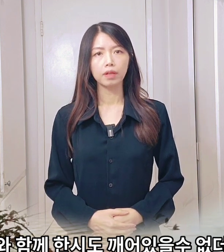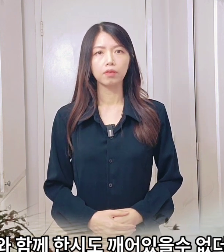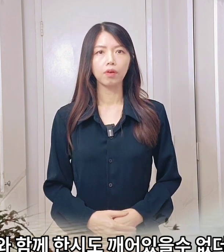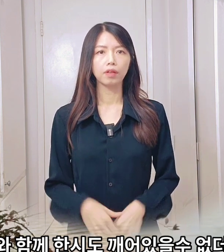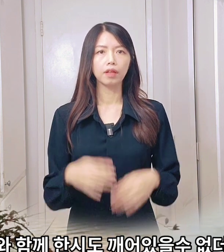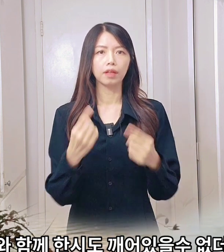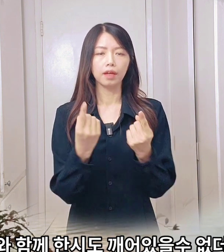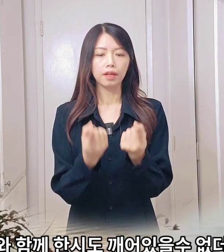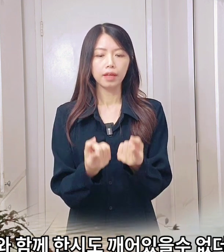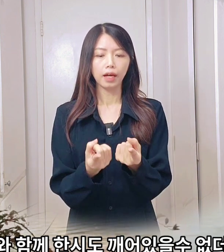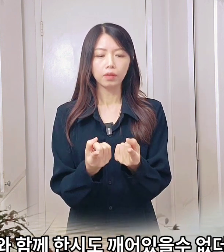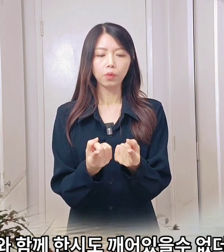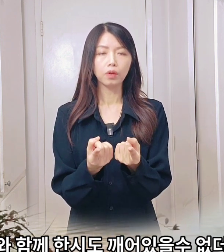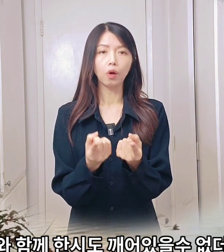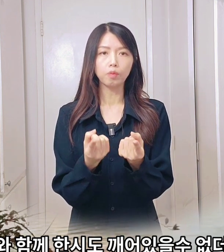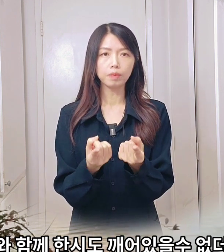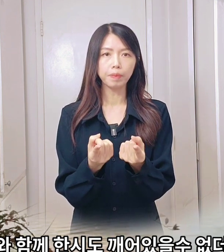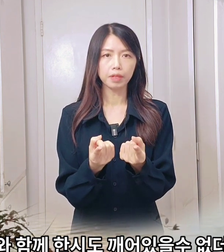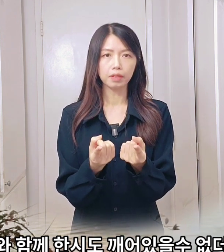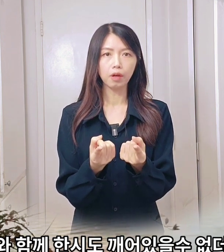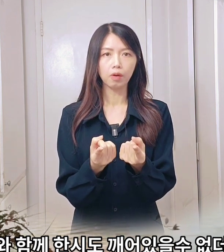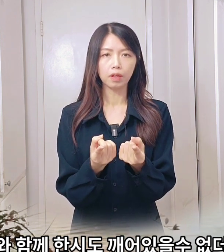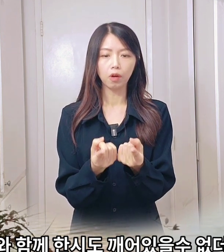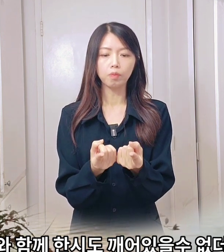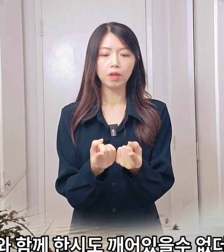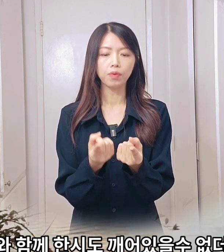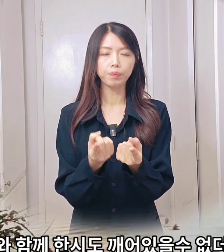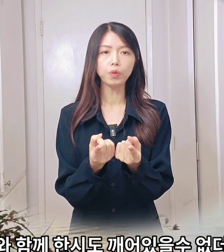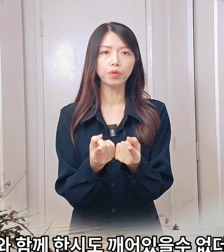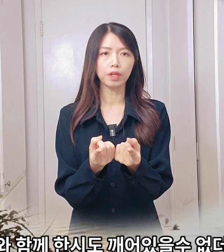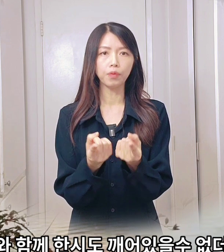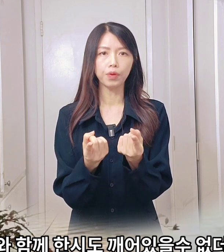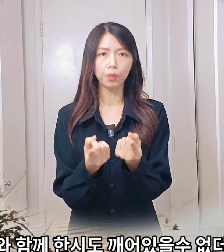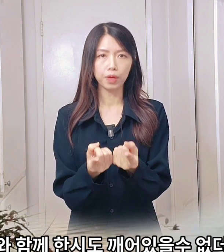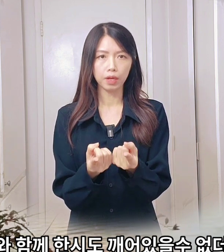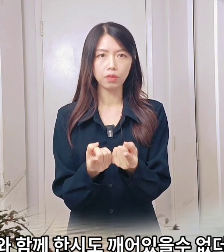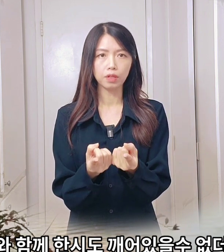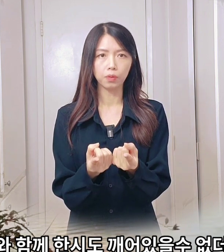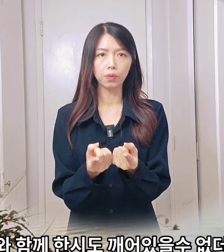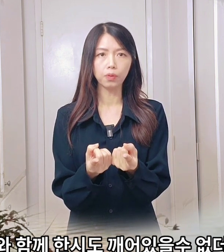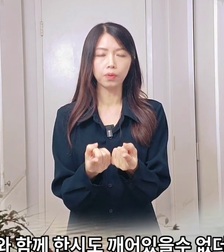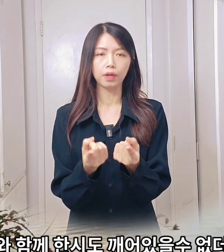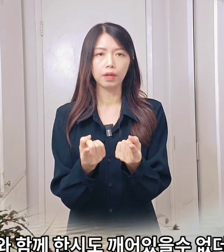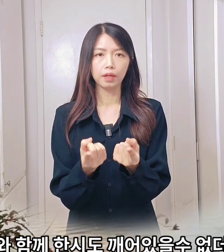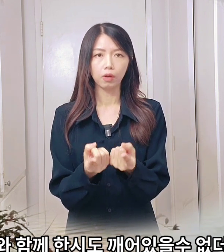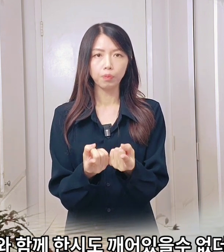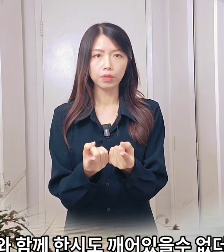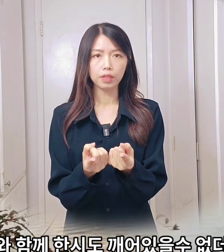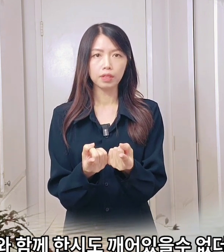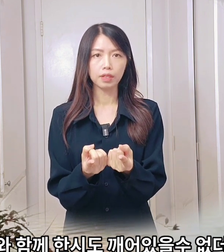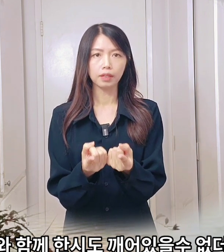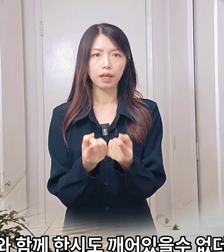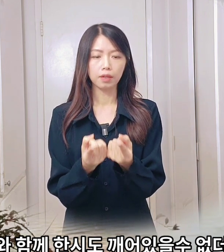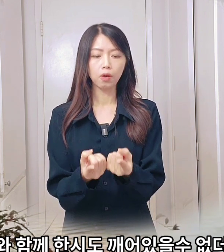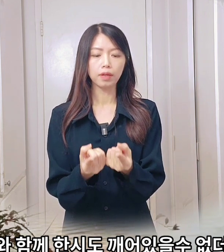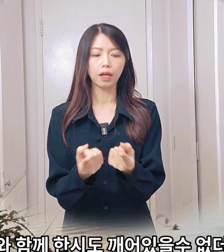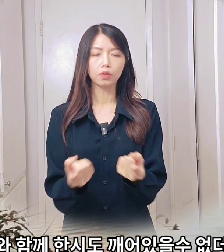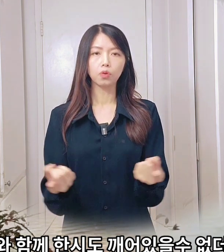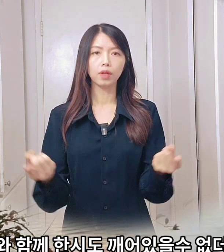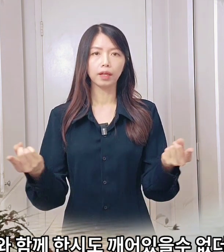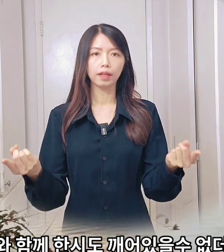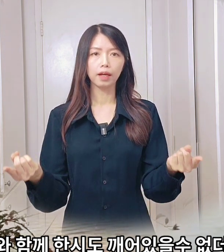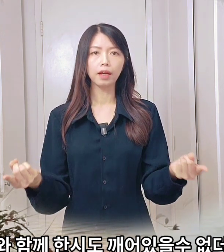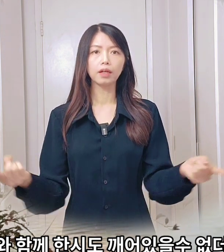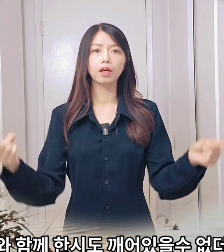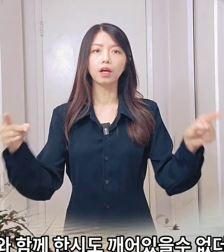함께라고 하는 뜻의 수어는 양손 검지만 비셔서 이 검지 윗부분이 위로 보이게 해주시고 이렇게 붙이신 이 상태에서